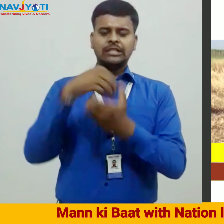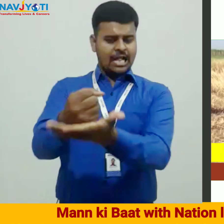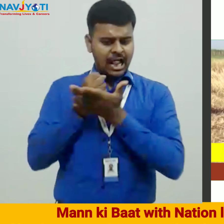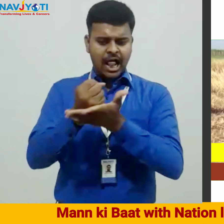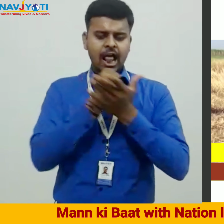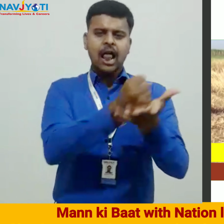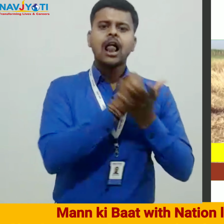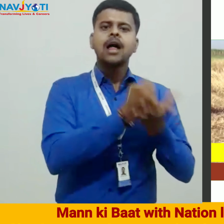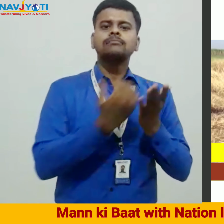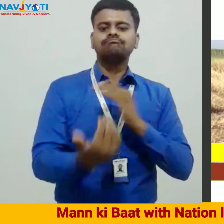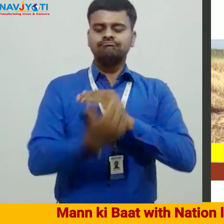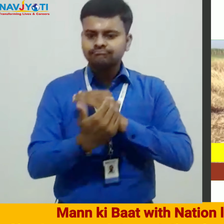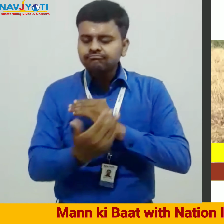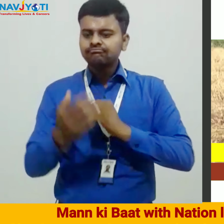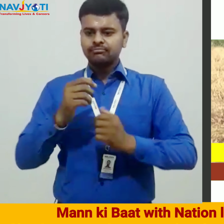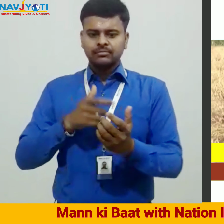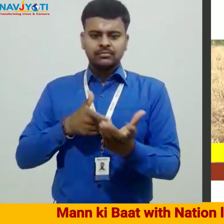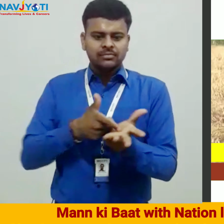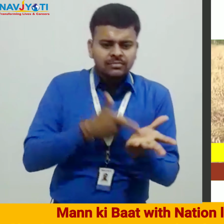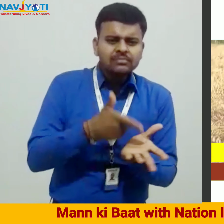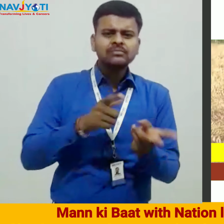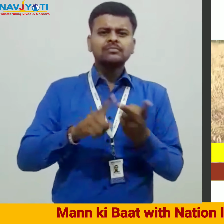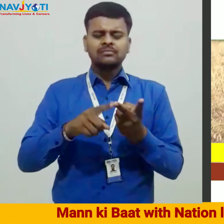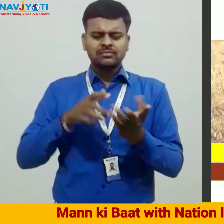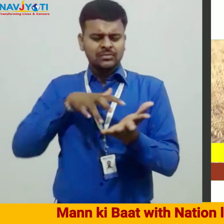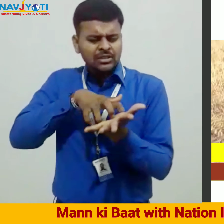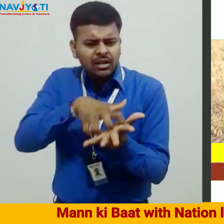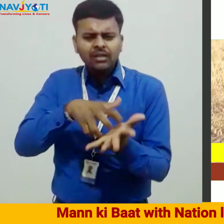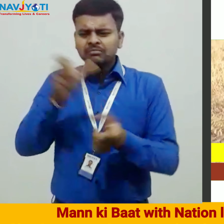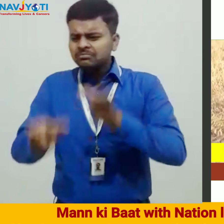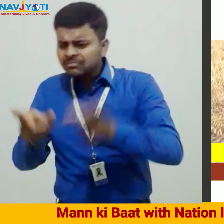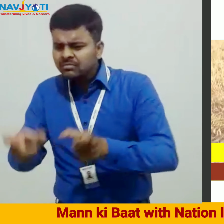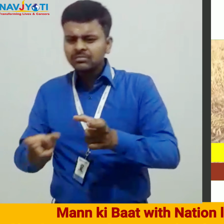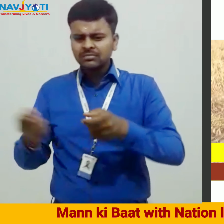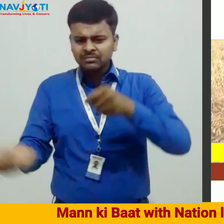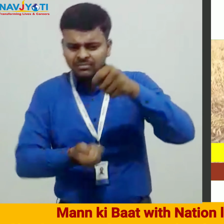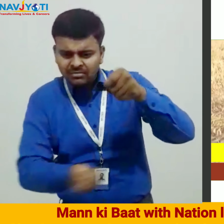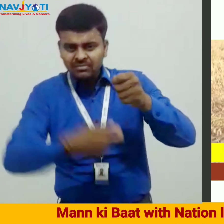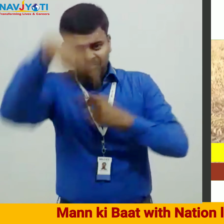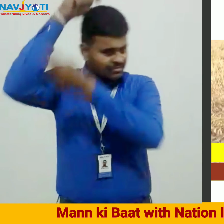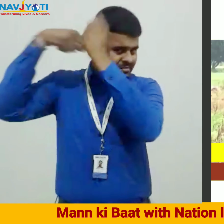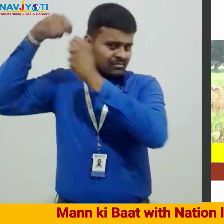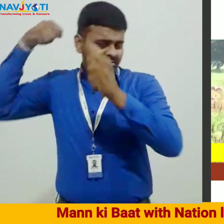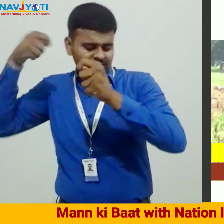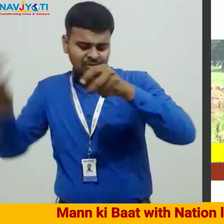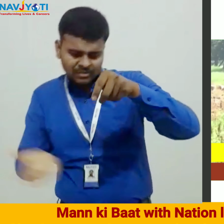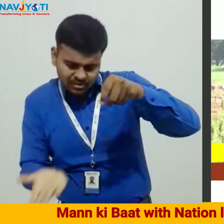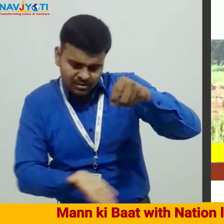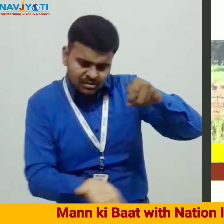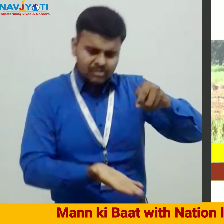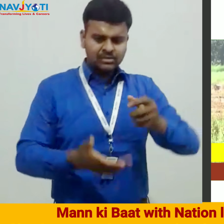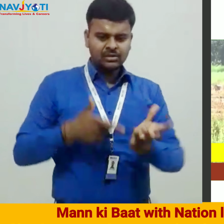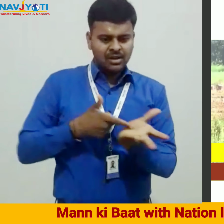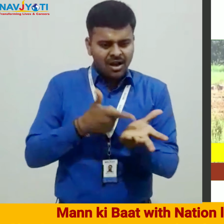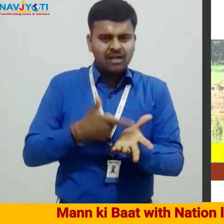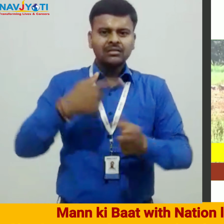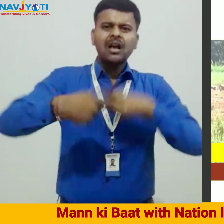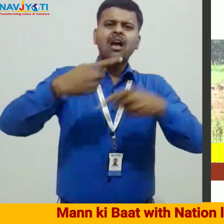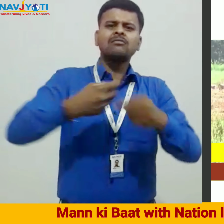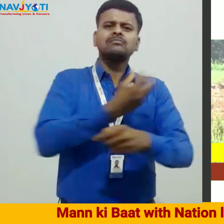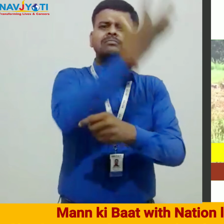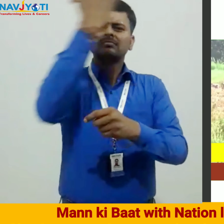है। हमारे किसान भाई बहनों को ही देखिए, एक तरफ वो इस महामारी के बीच अपने खेतों में